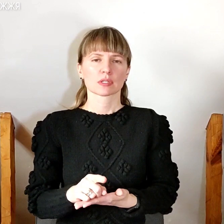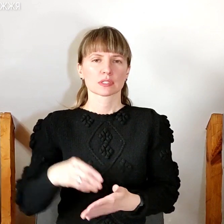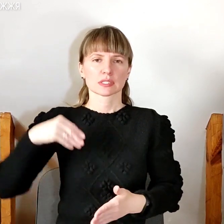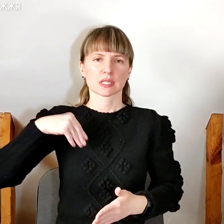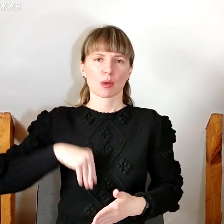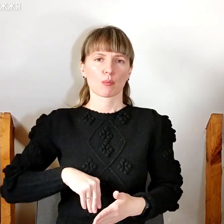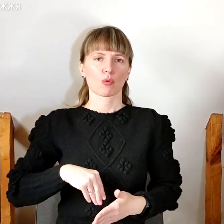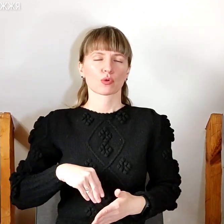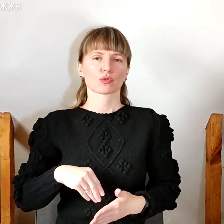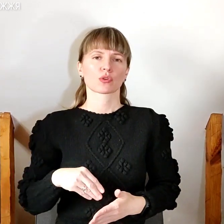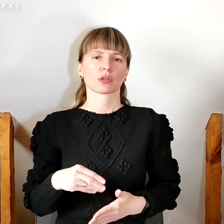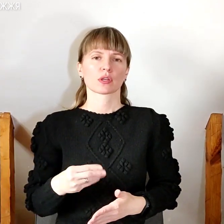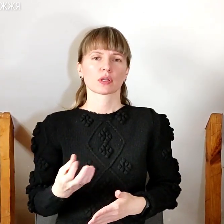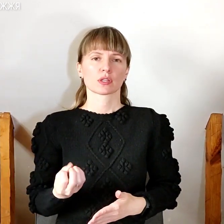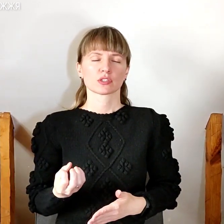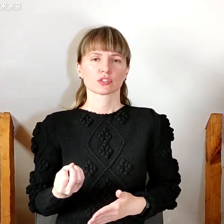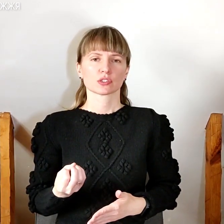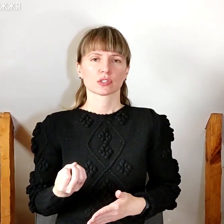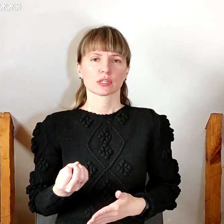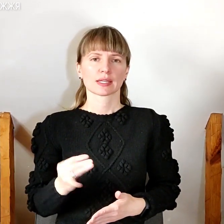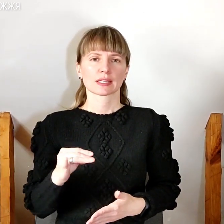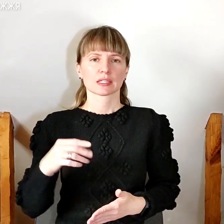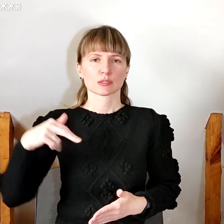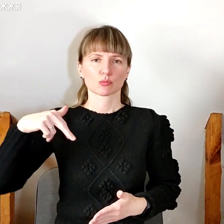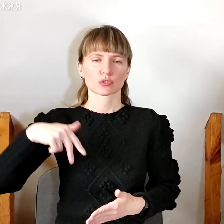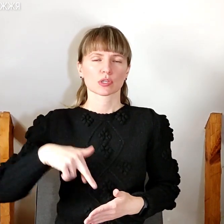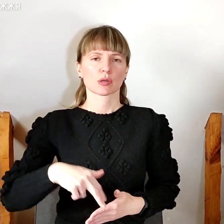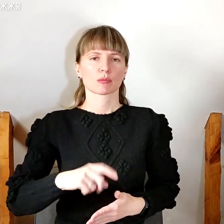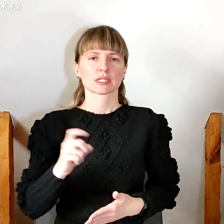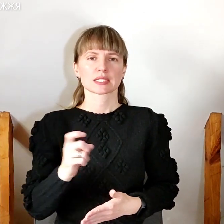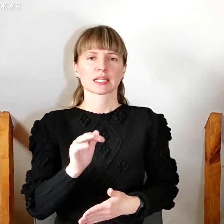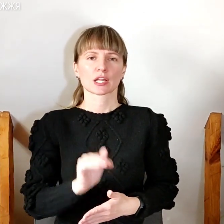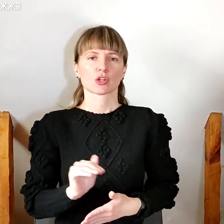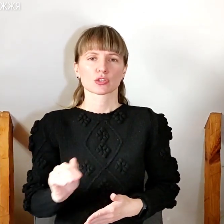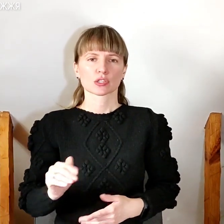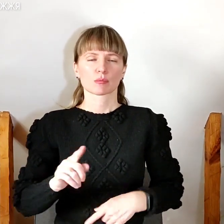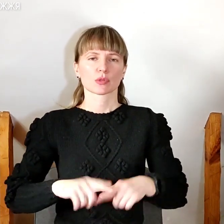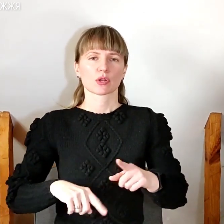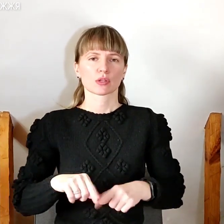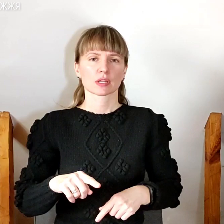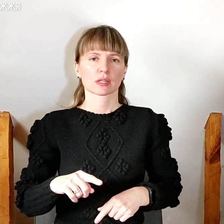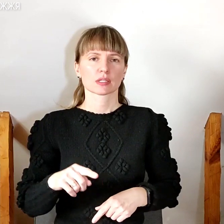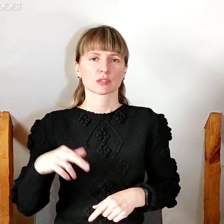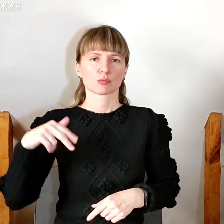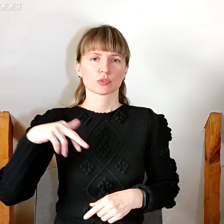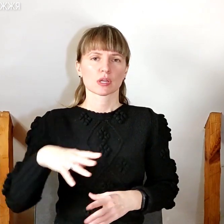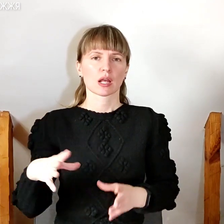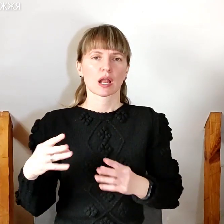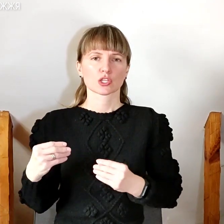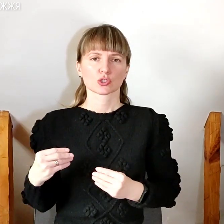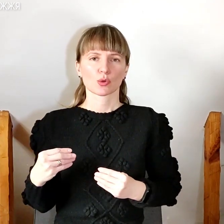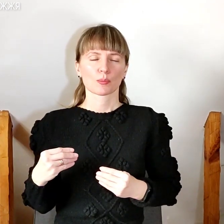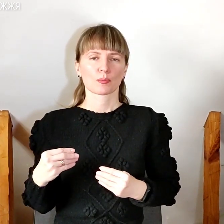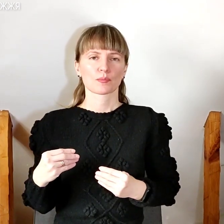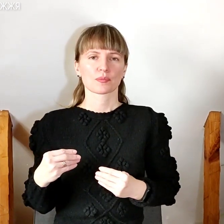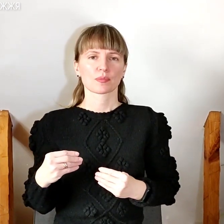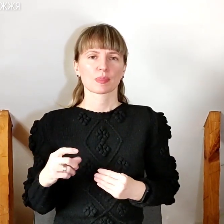беремо. І спускаємося з діточками, з батьками, спускаємося разом з лікарем,